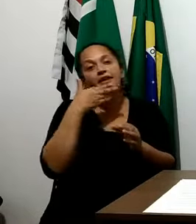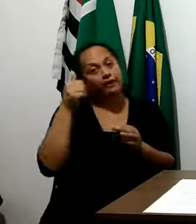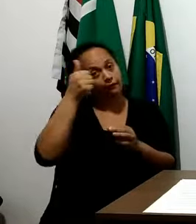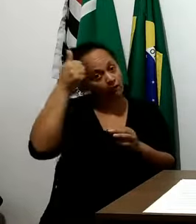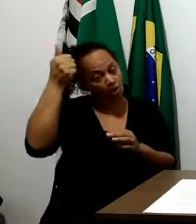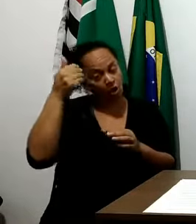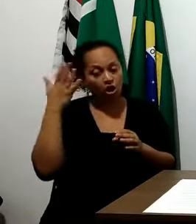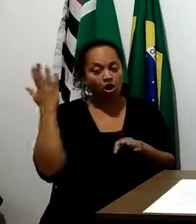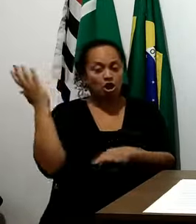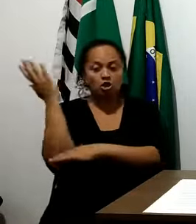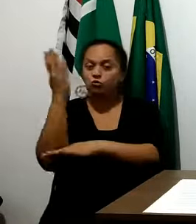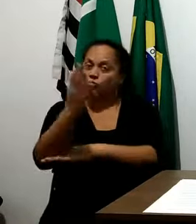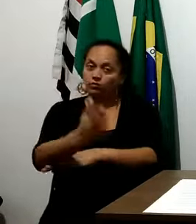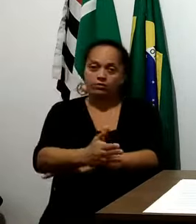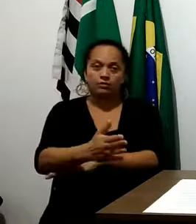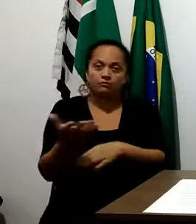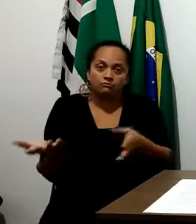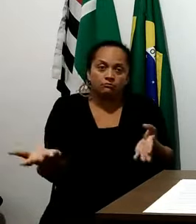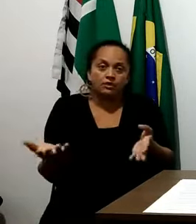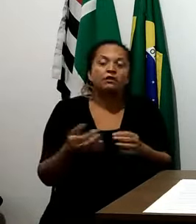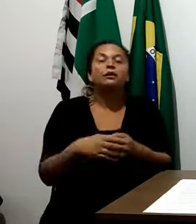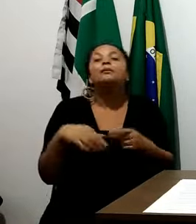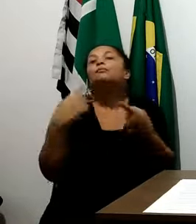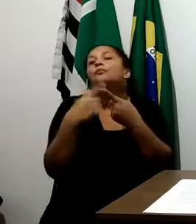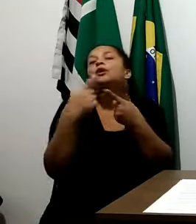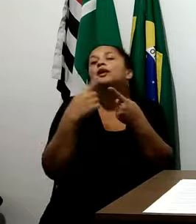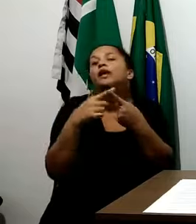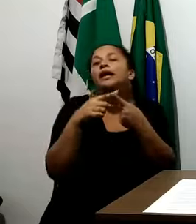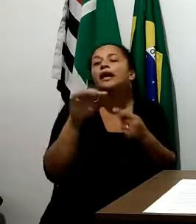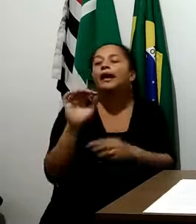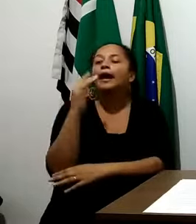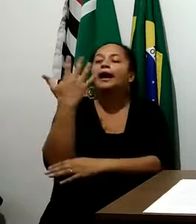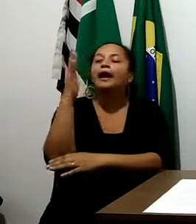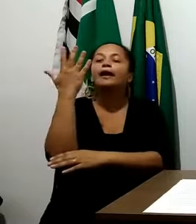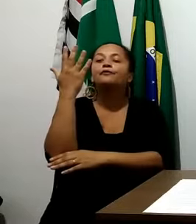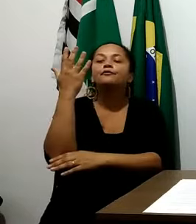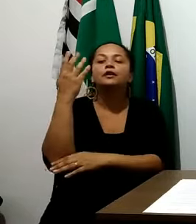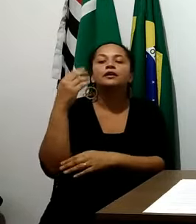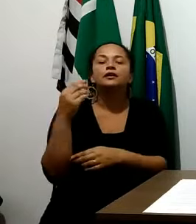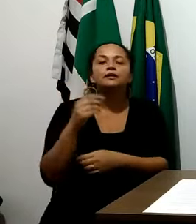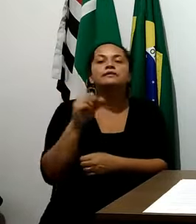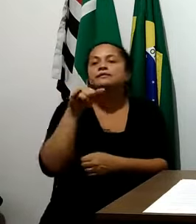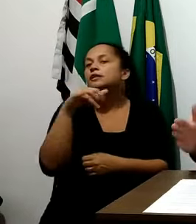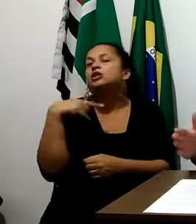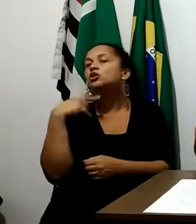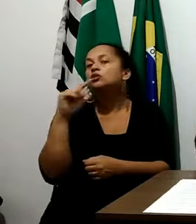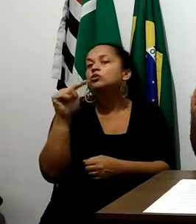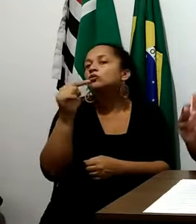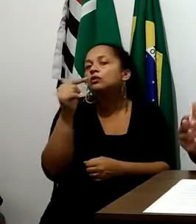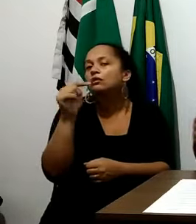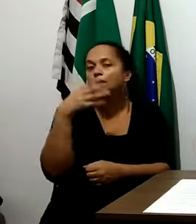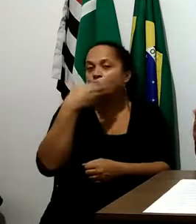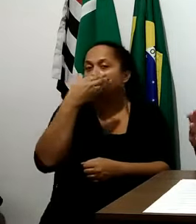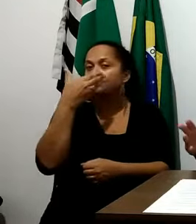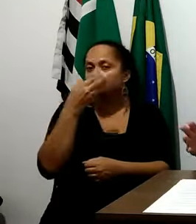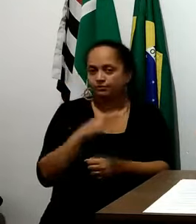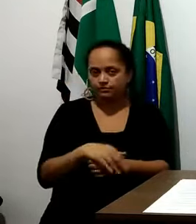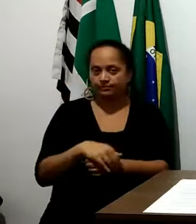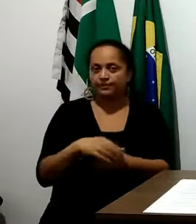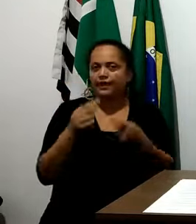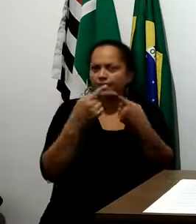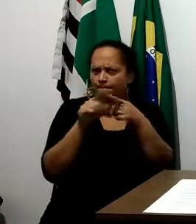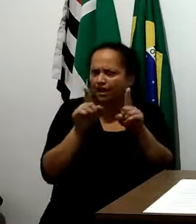que ela... Por que ela ainda está ocupando o lugar aqui inutilmente? O cristão, o viticultor, logo